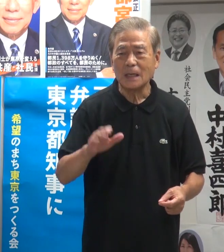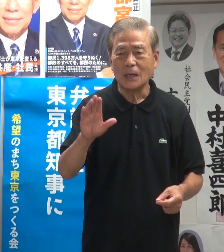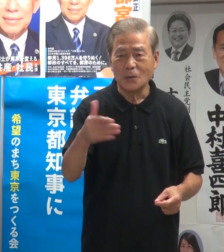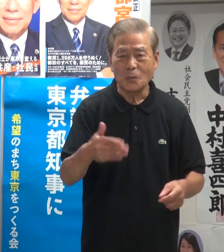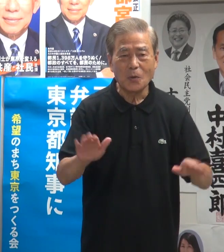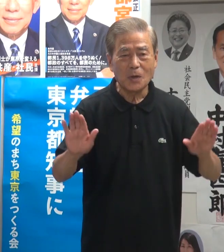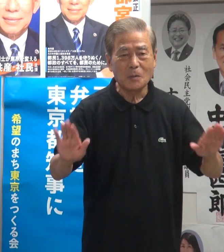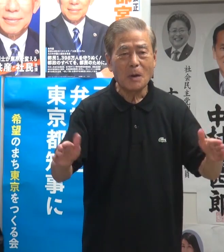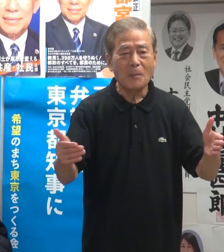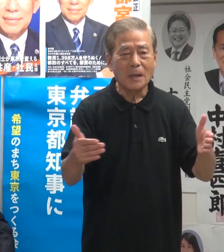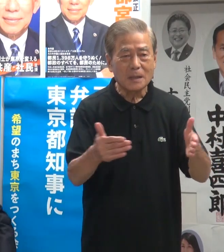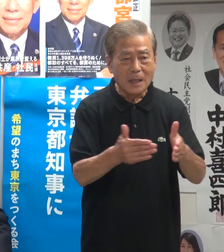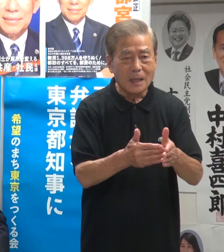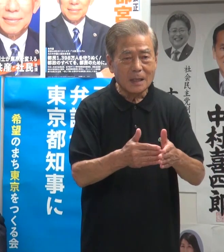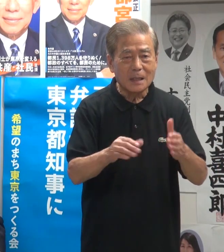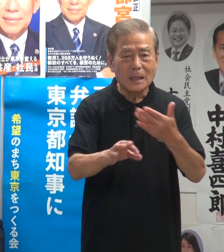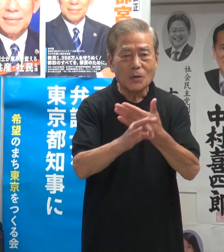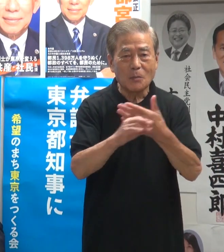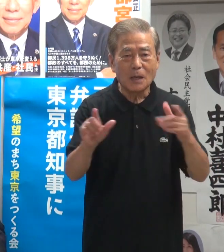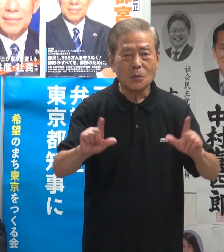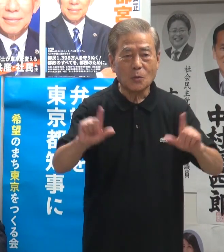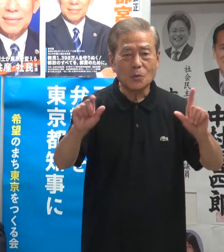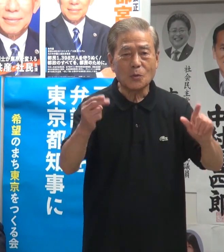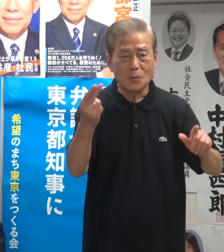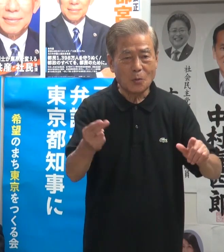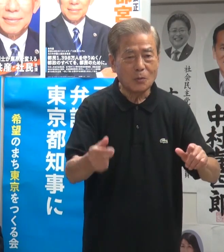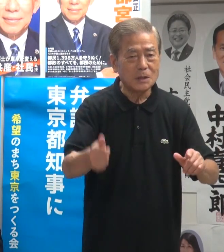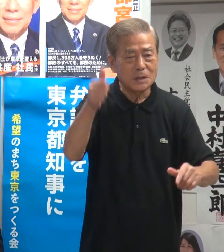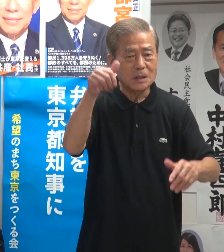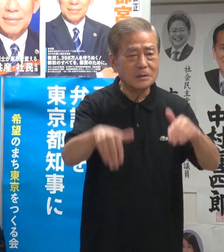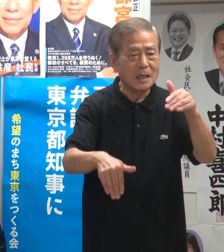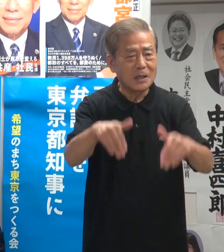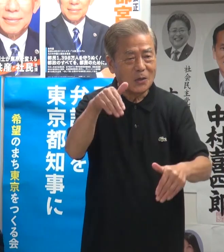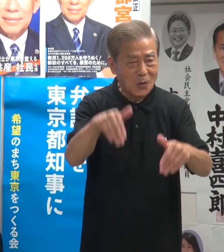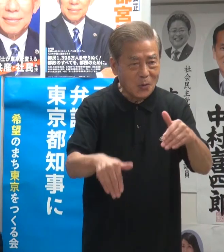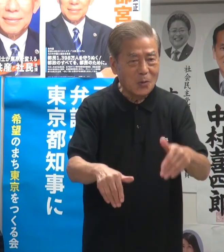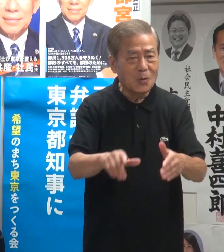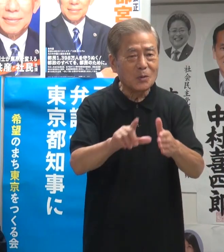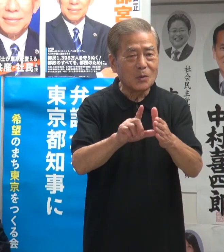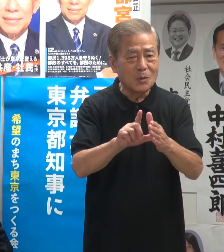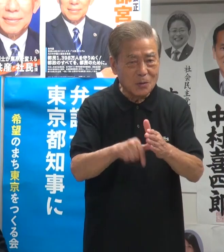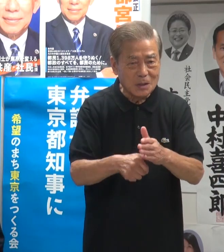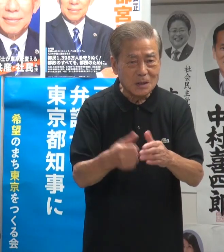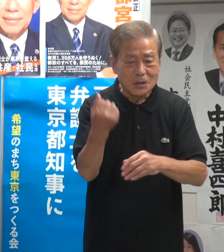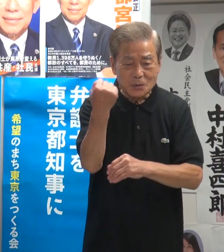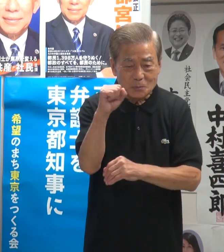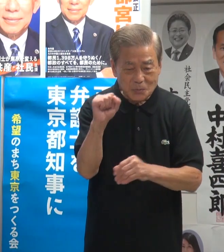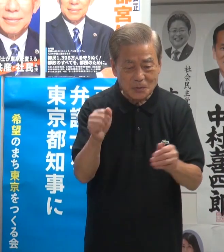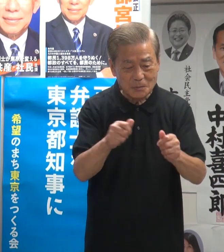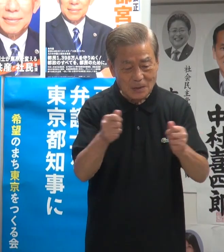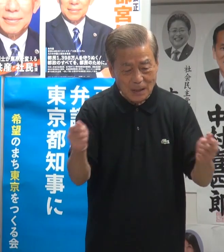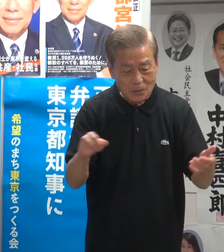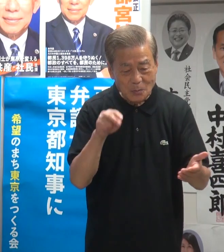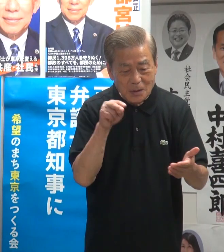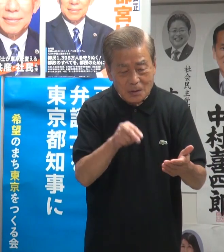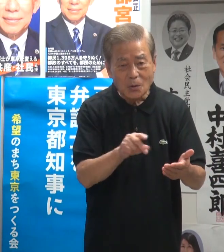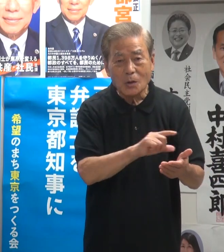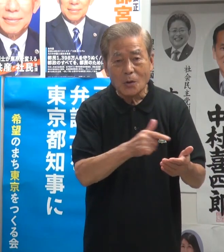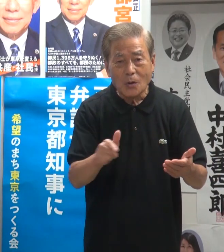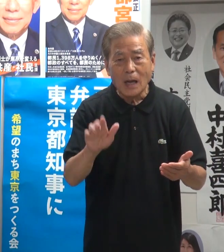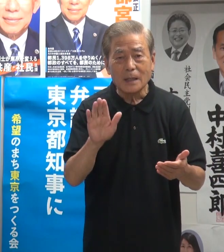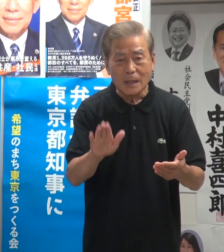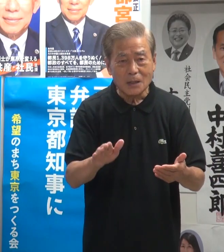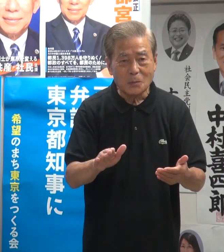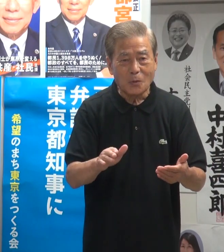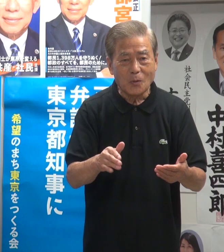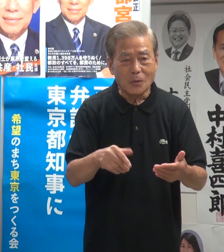これまでもなんか都知事選の出馬のいきさつでいろいろ新聞報道であったようなことは聞かれてますけど、そんなに